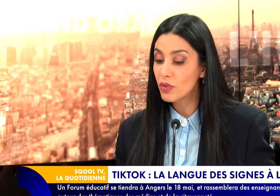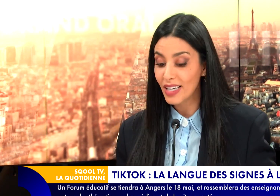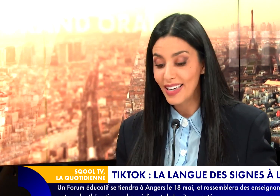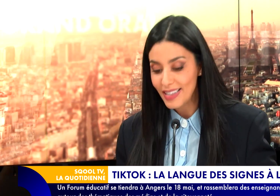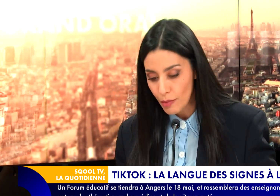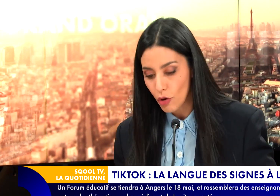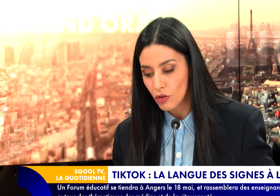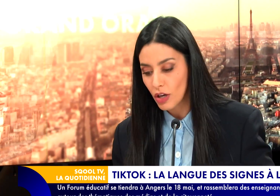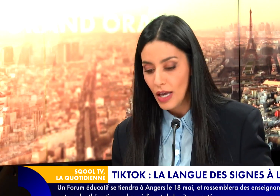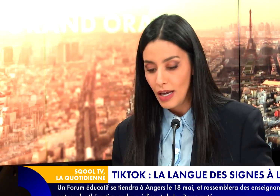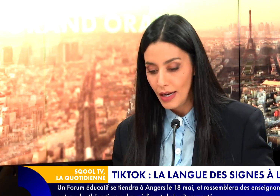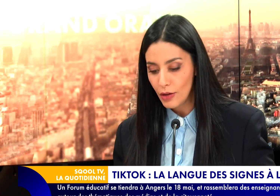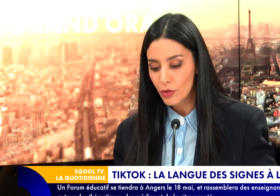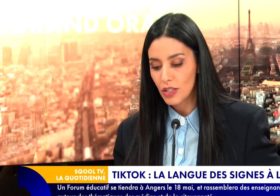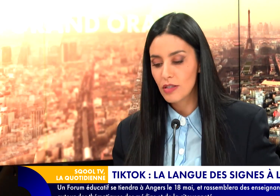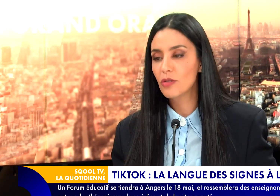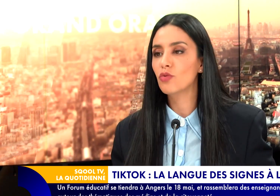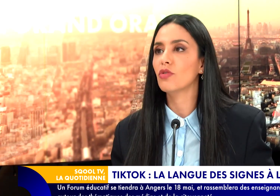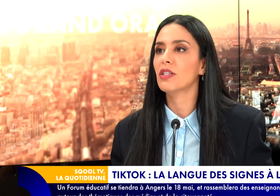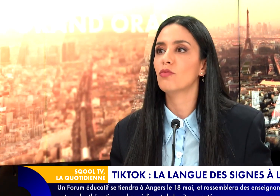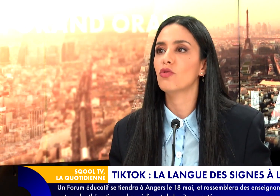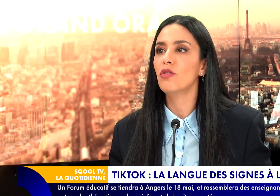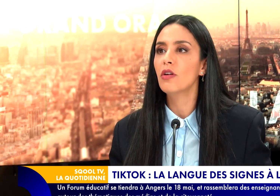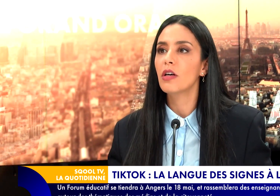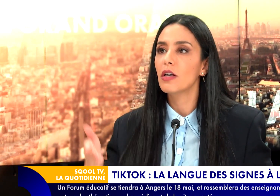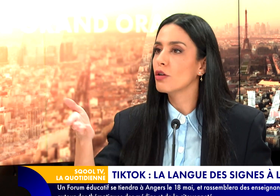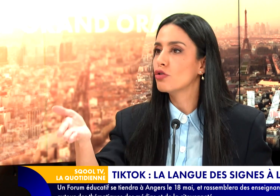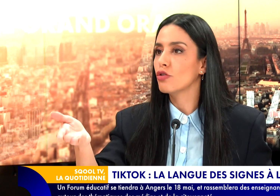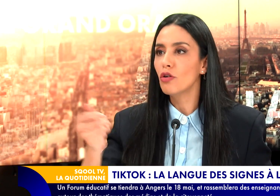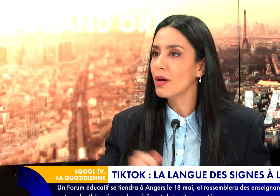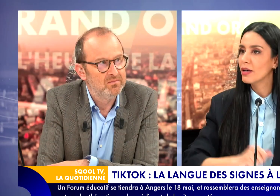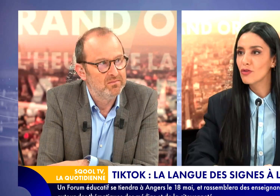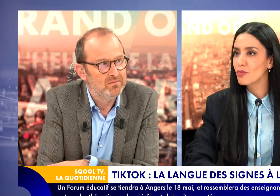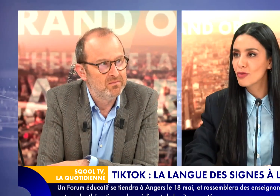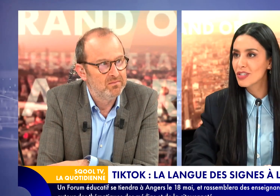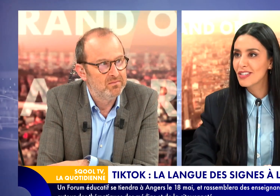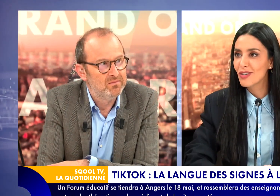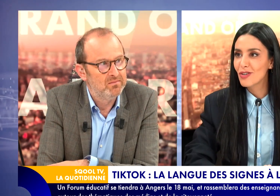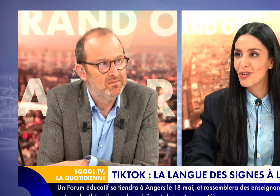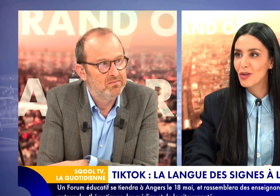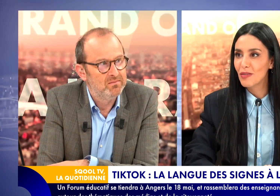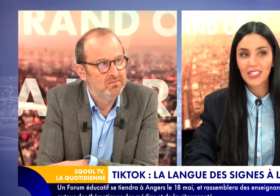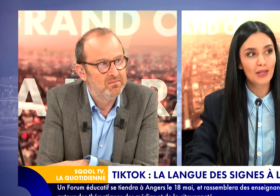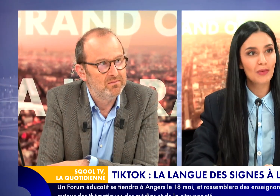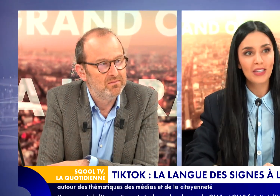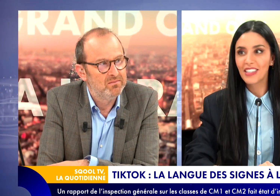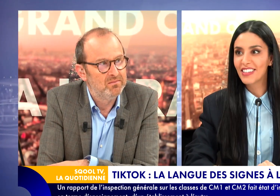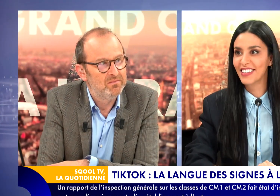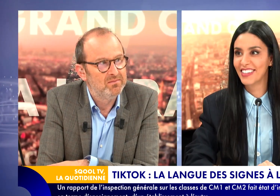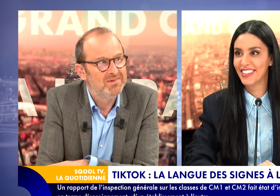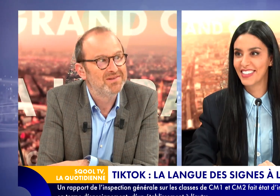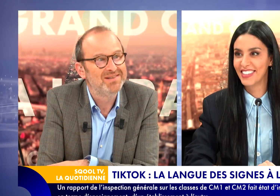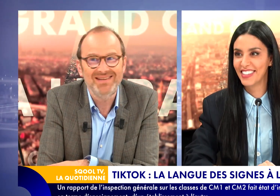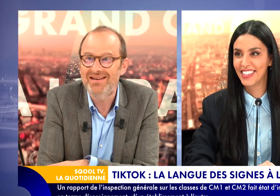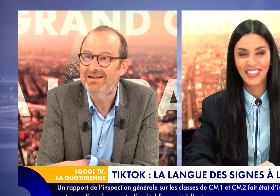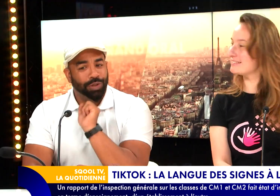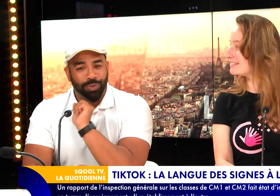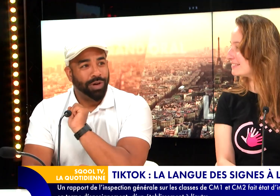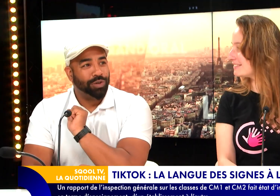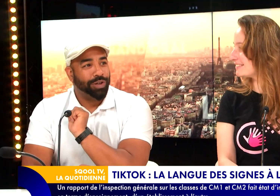découvrir et d'apprendre la langue des signes tout en s'amusant et en chantant, par exemple aussi, comme avec Seb et Mélie. Génial. Est-ce que je peux rajouter